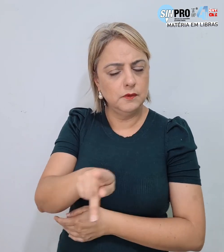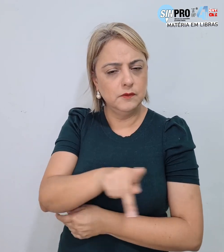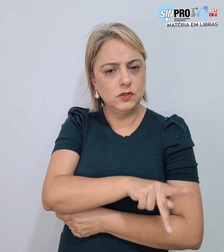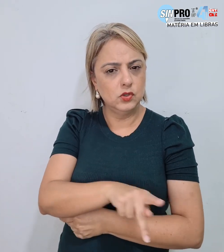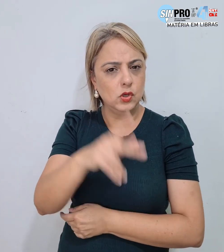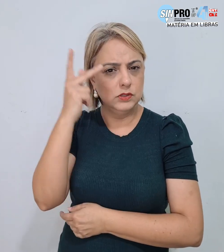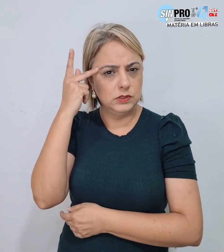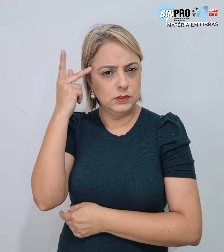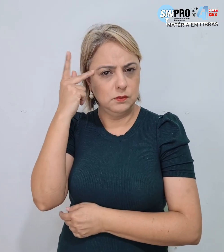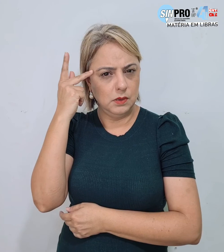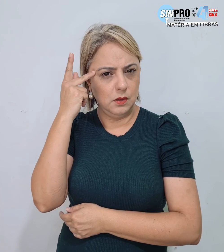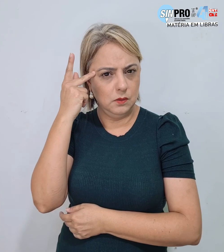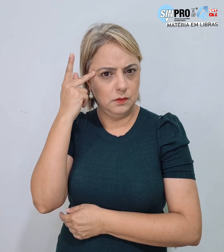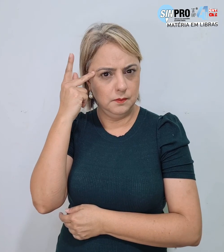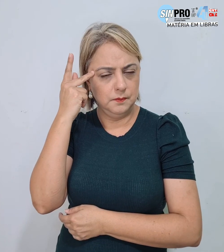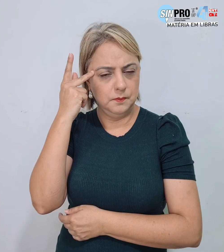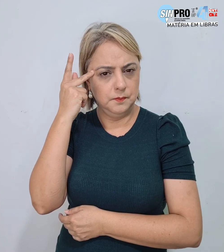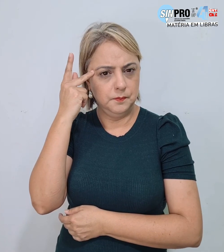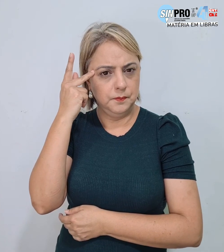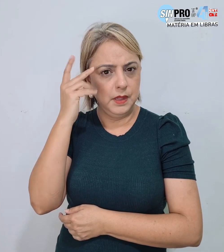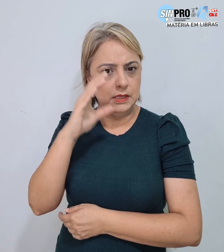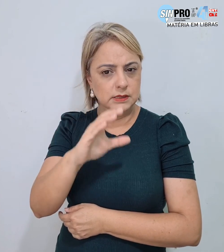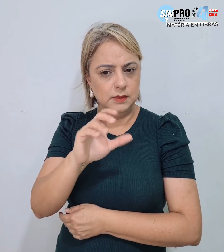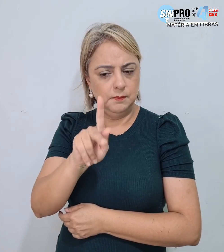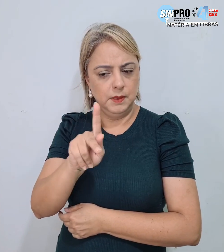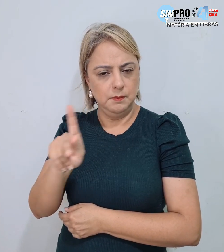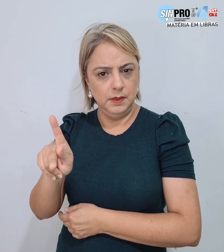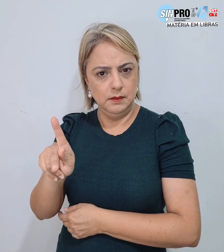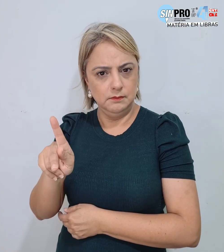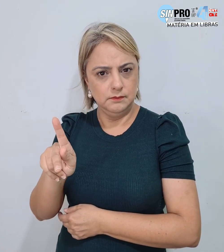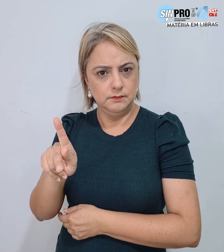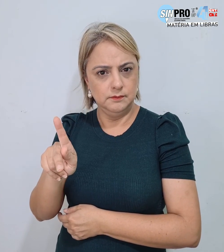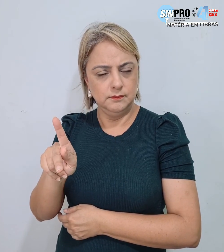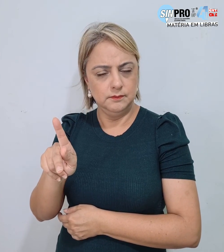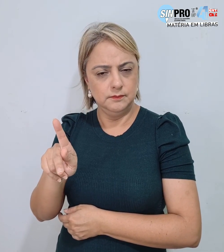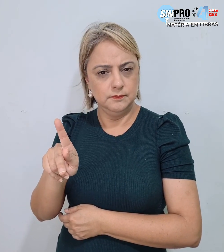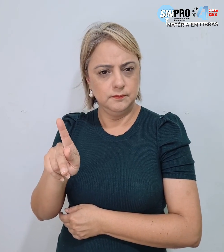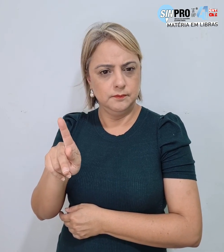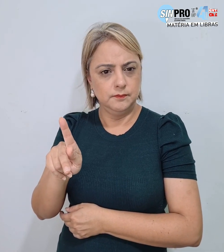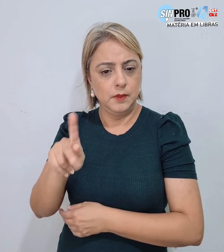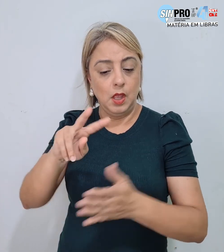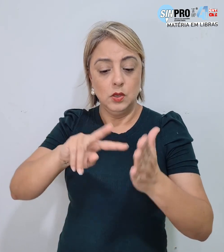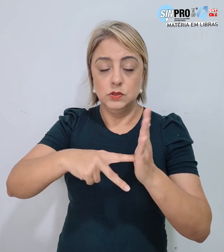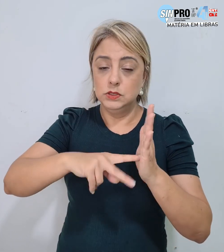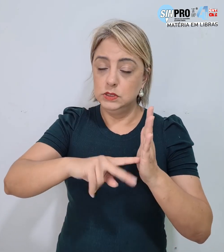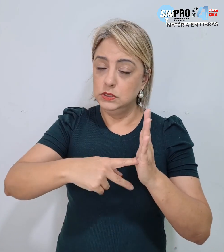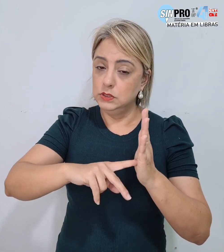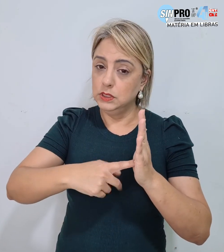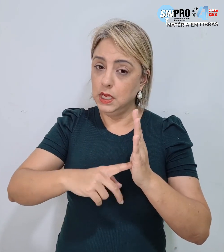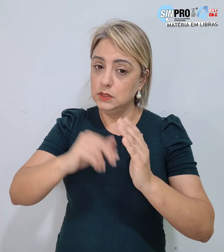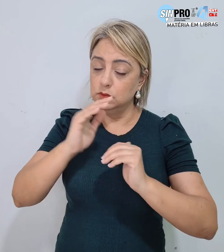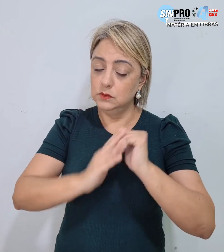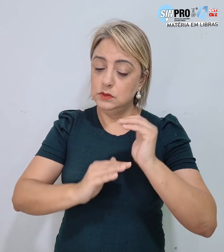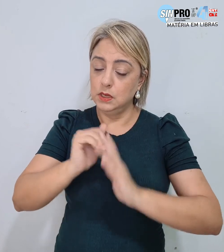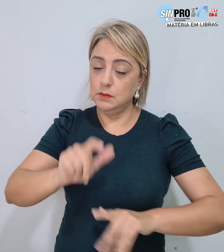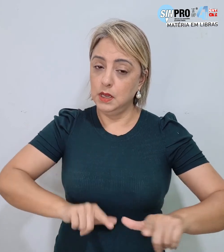Paulista e o CPP e o sindicato dos Funcionários